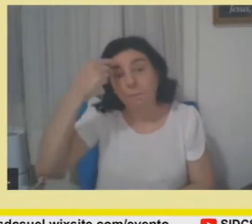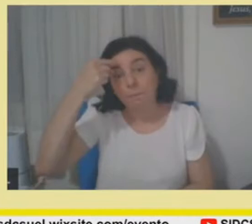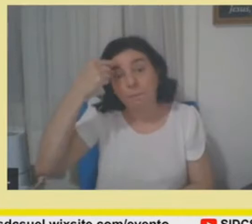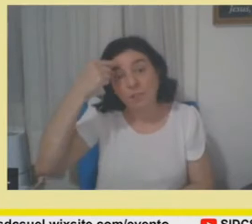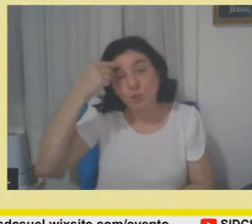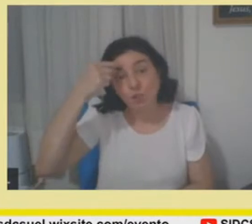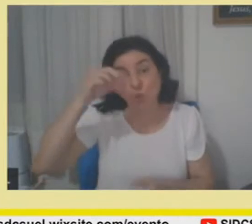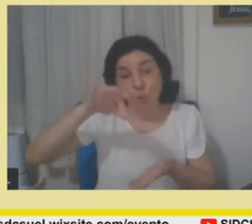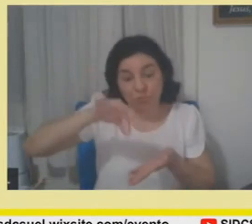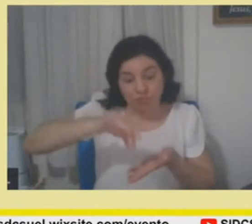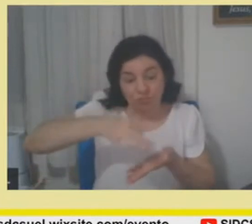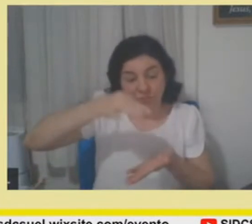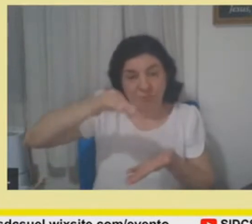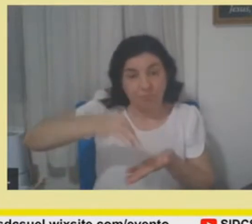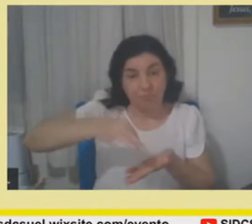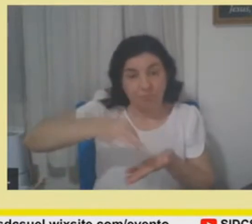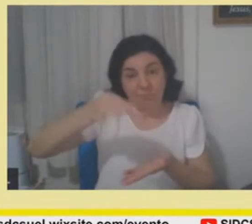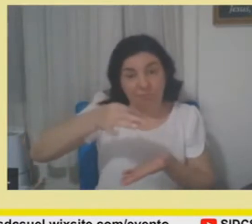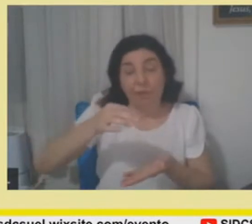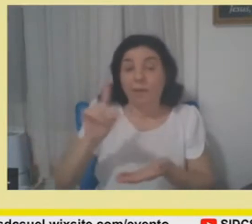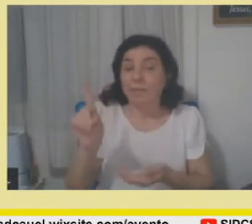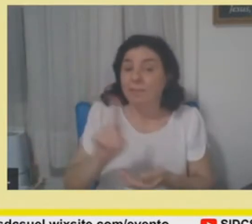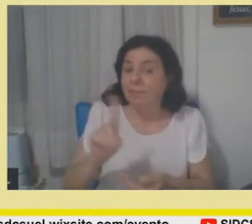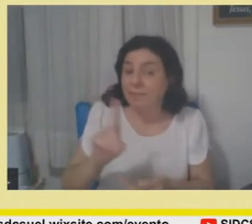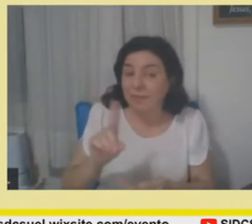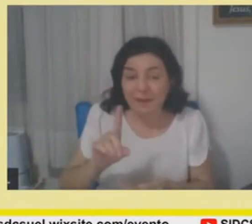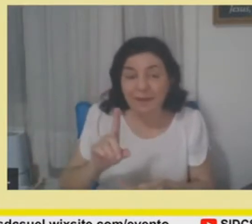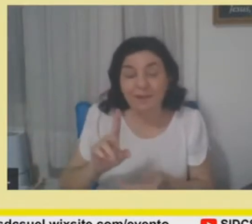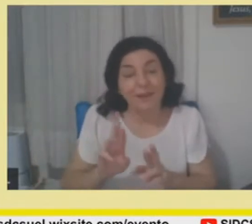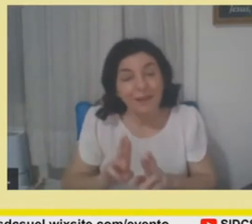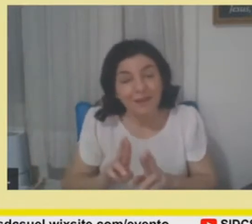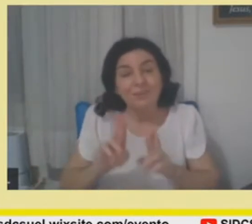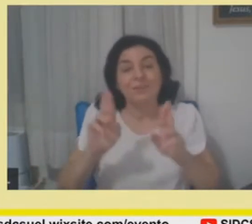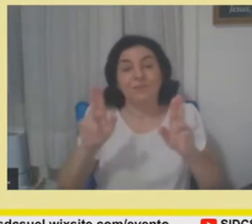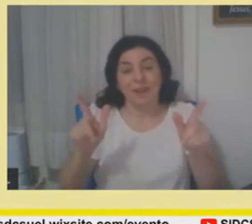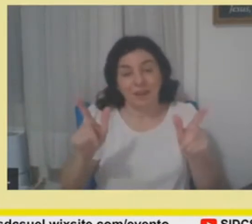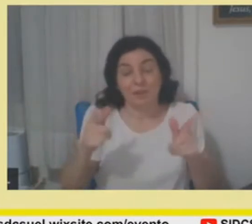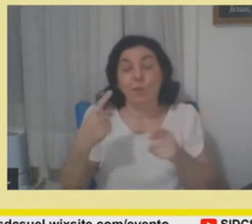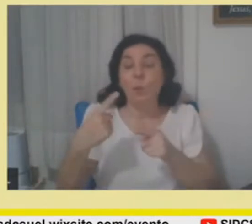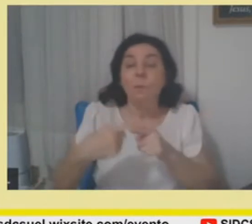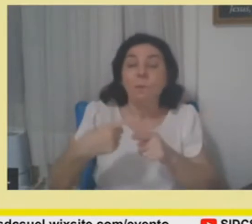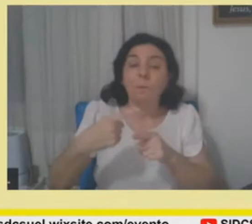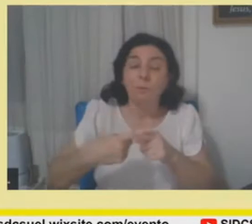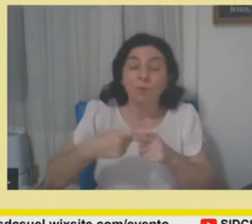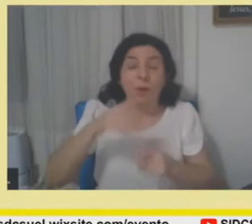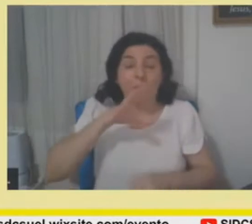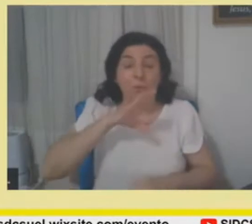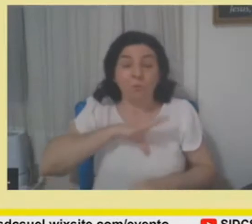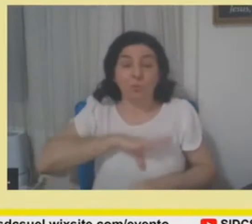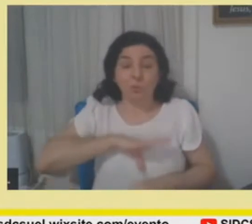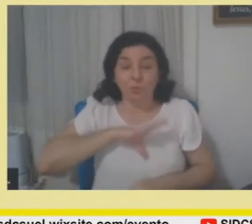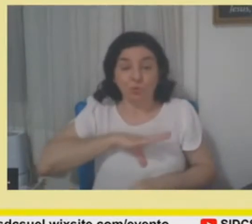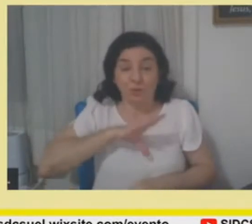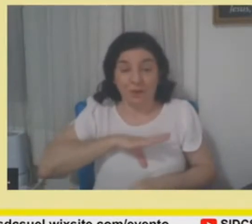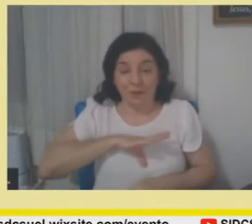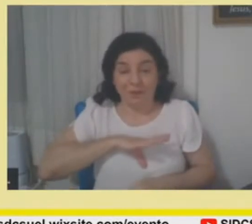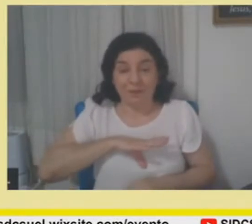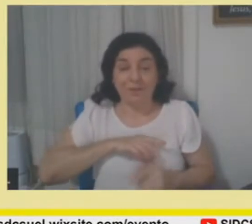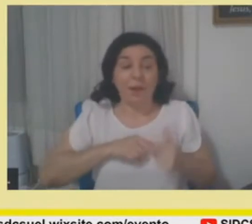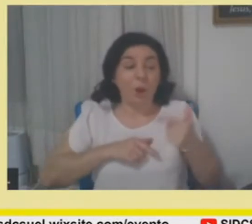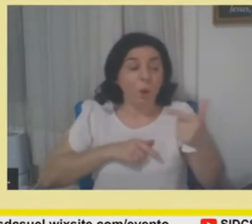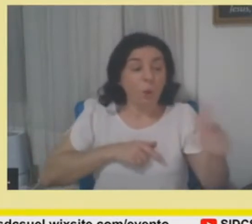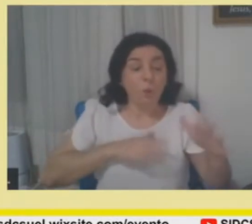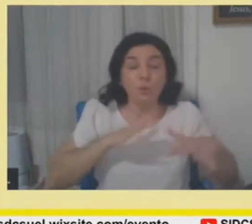Aí eu perguntei para ele, o que é linha? Ele pensou que seria linha de costura. Eu dei, não é linha de